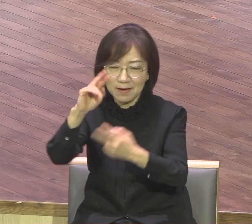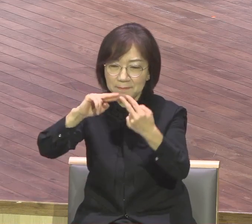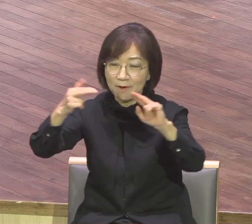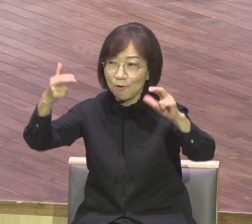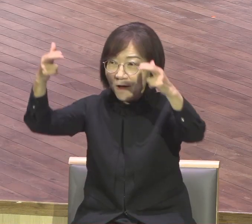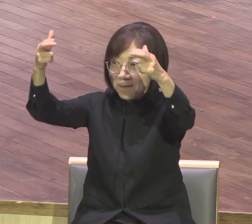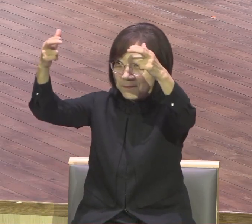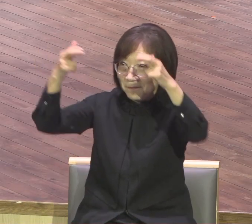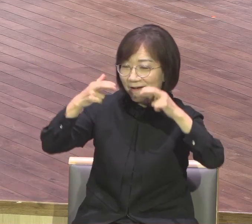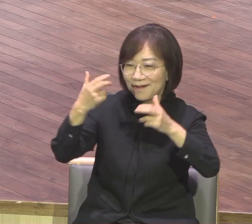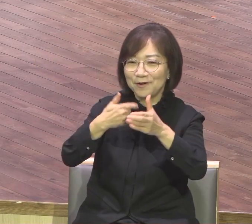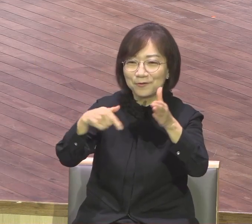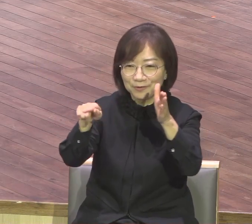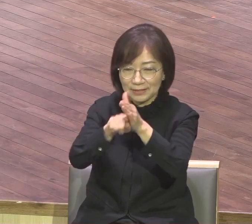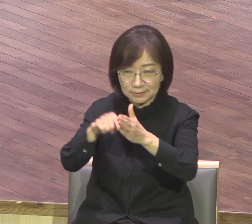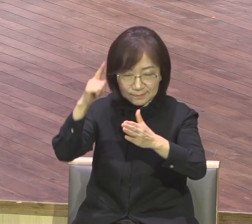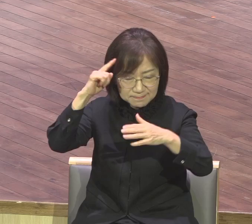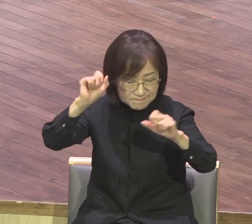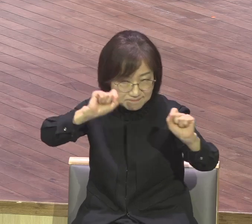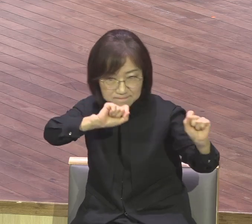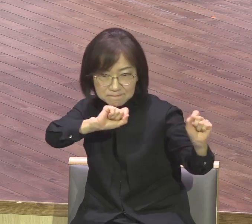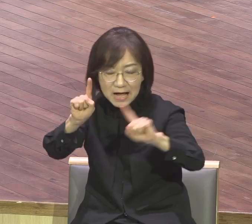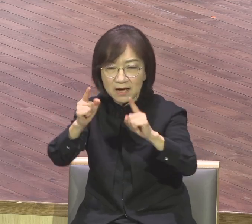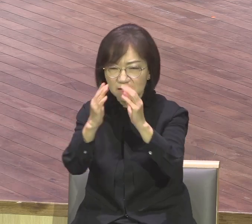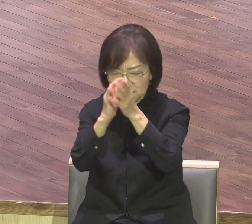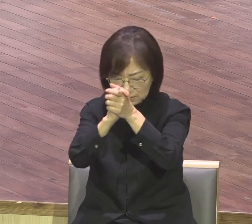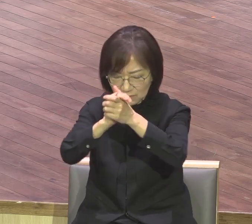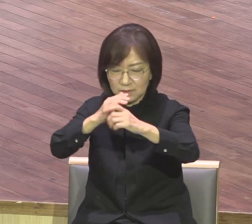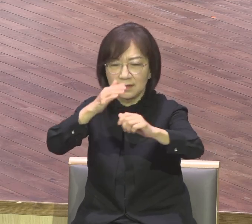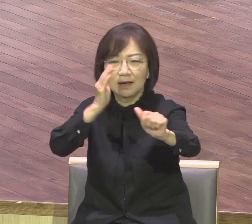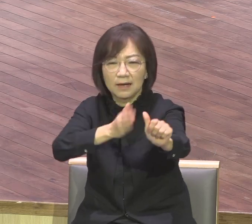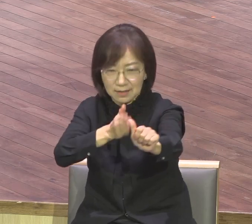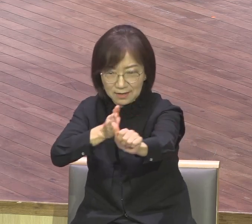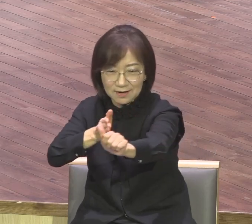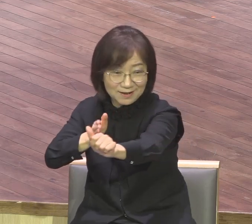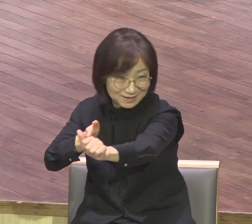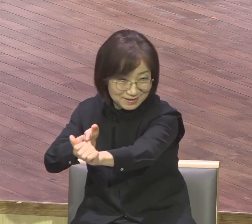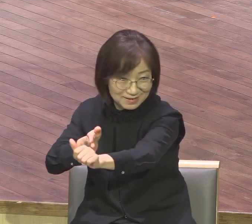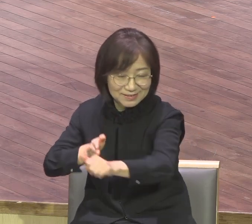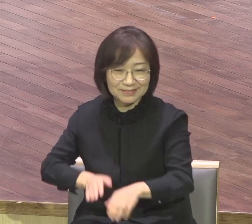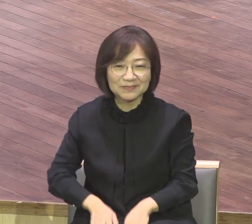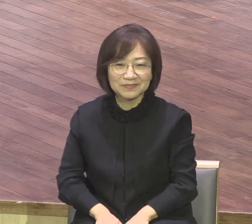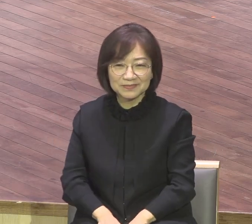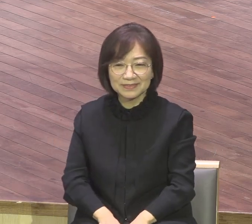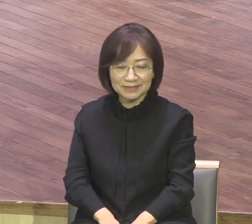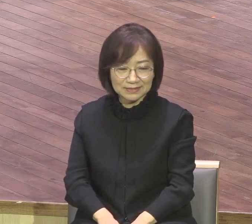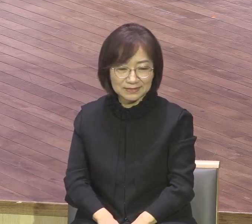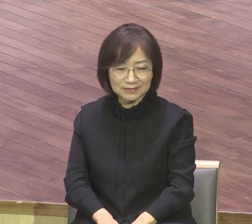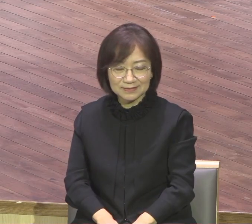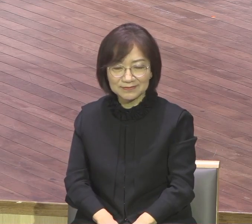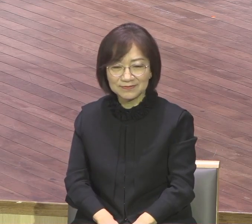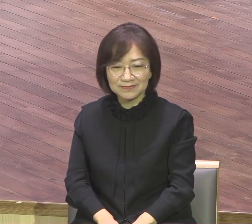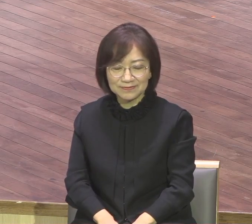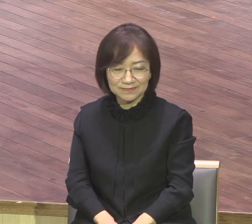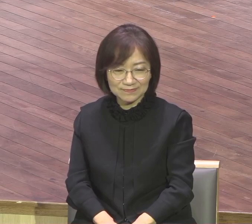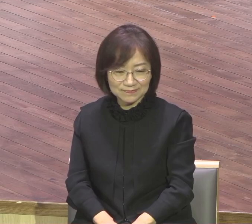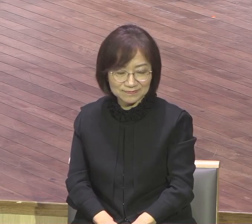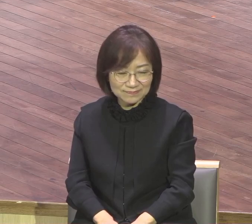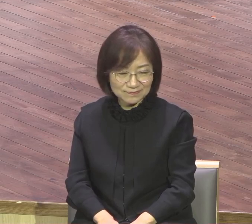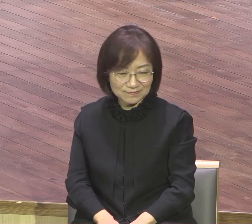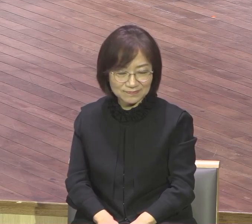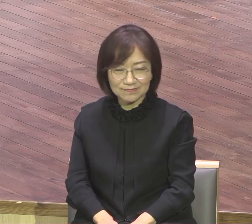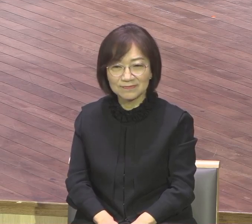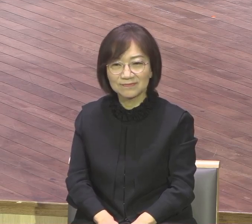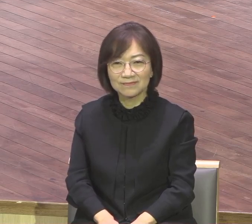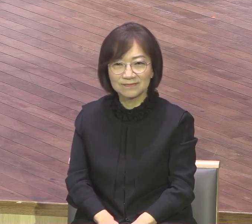깨어서 기도해라 그랬어요. Por eso quiere que esté despierto en oración para que recibir la corona de la gloria en la segunda